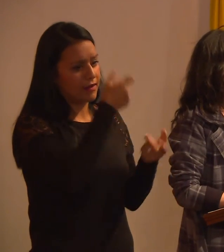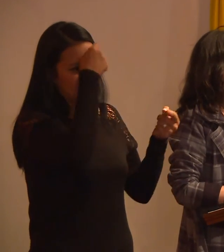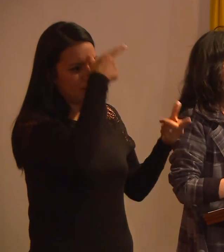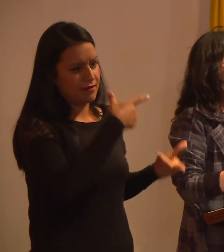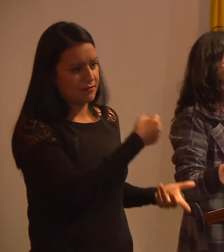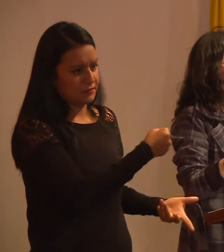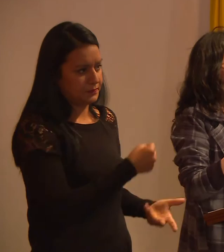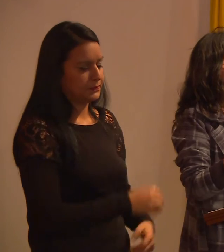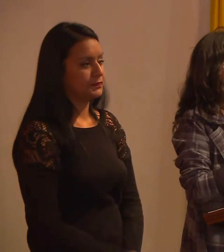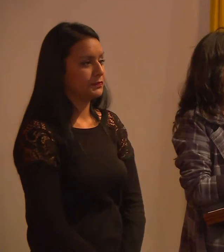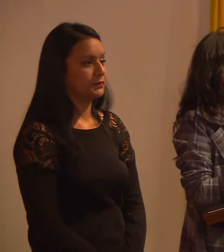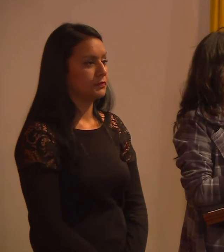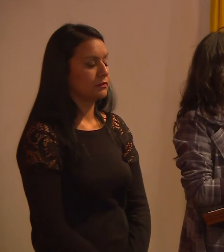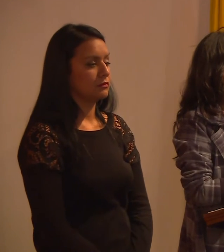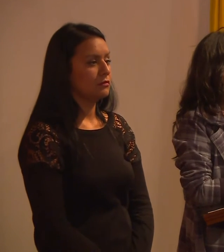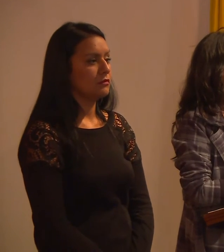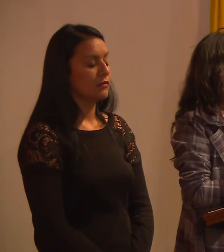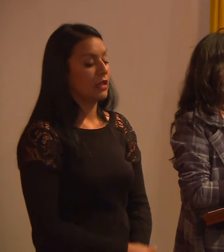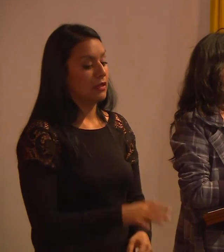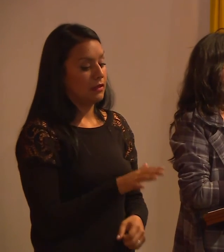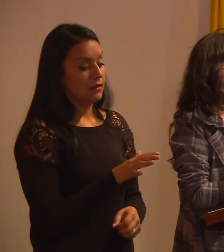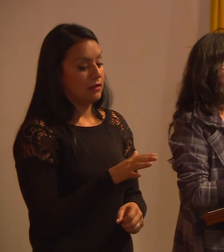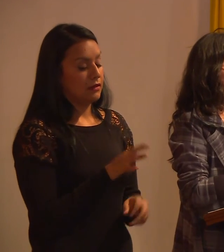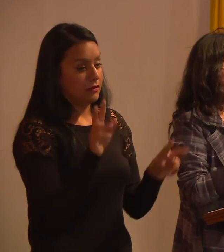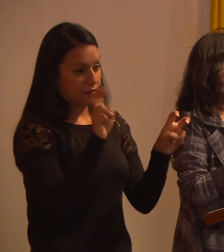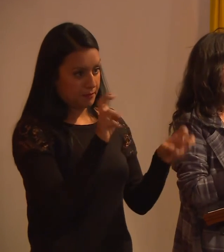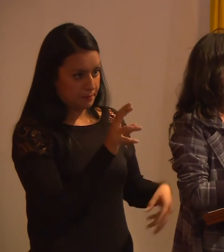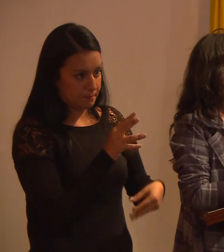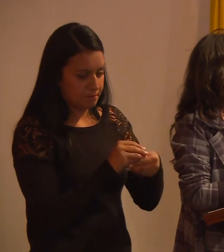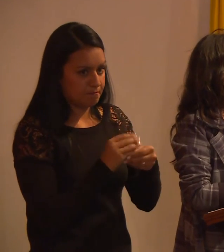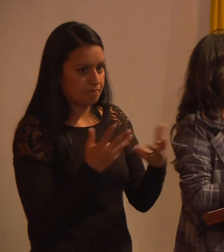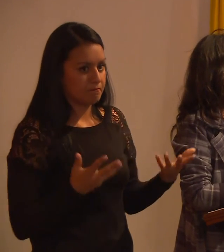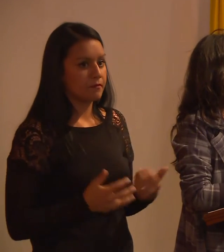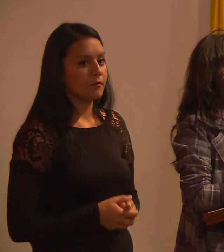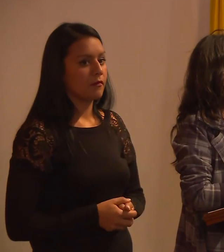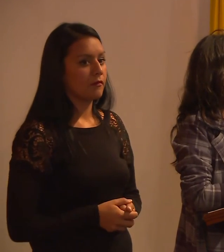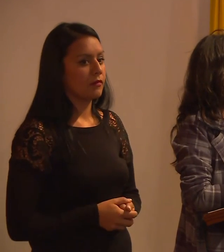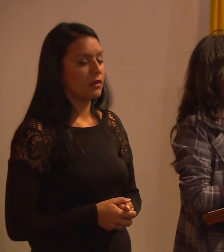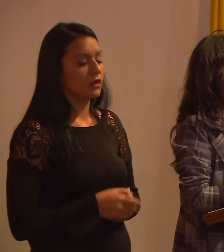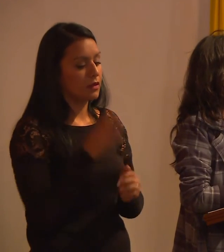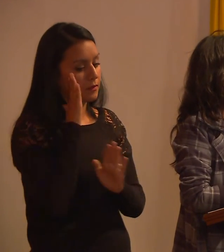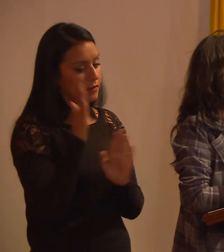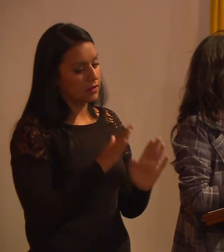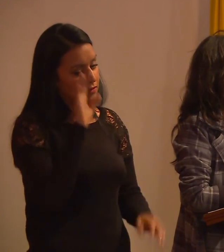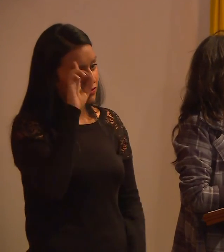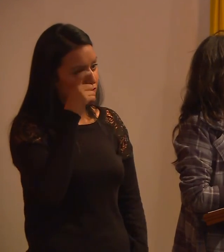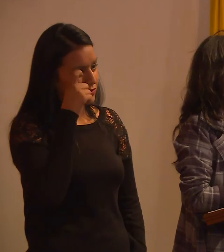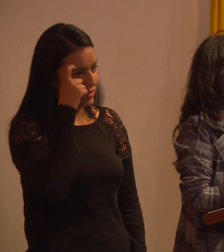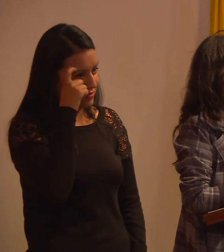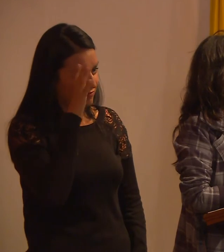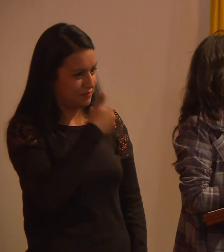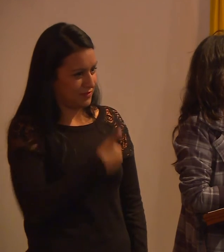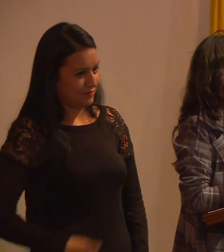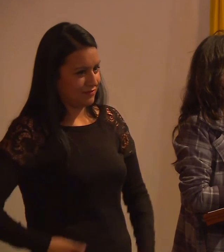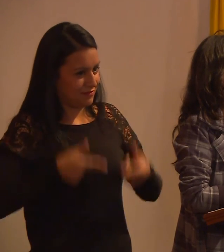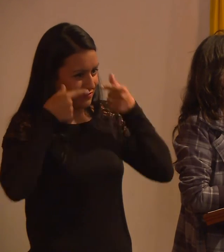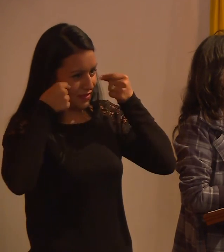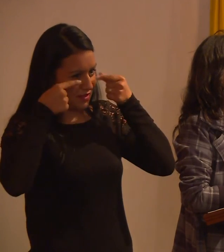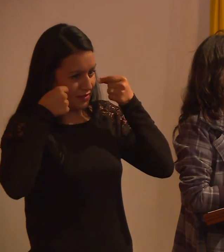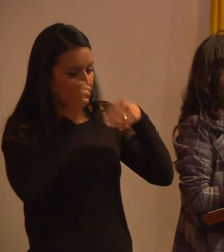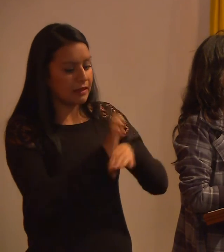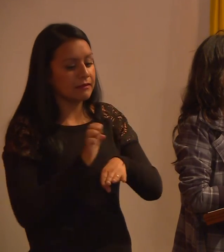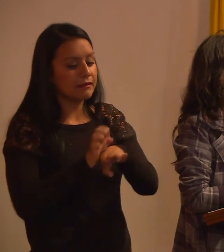Estado. Un asunto adicional es que en el plan de gobierno de Santos, las